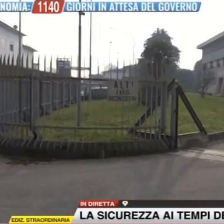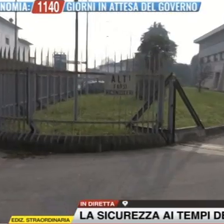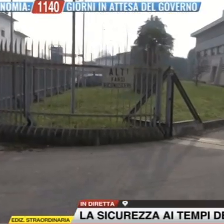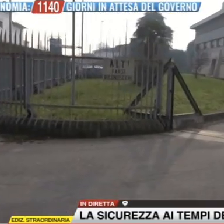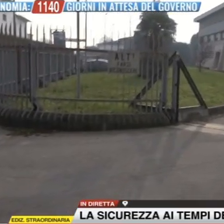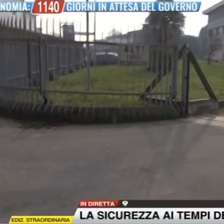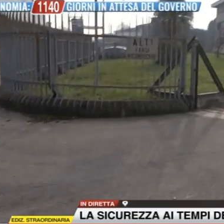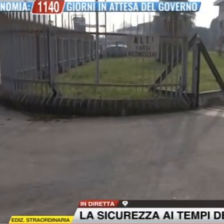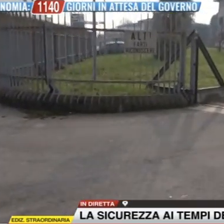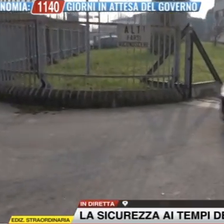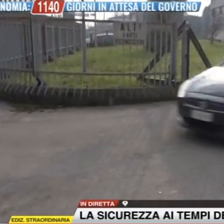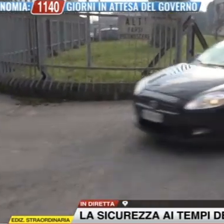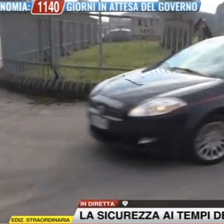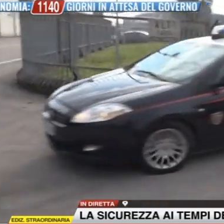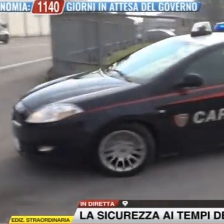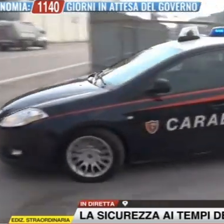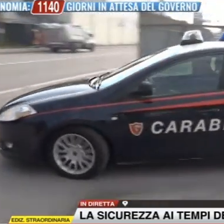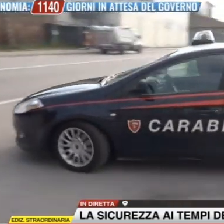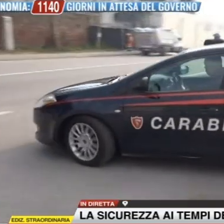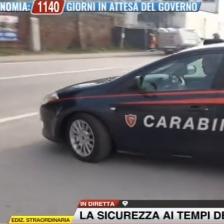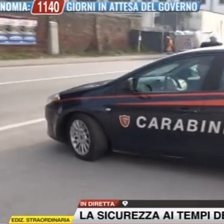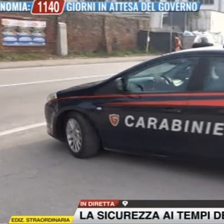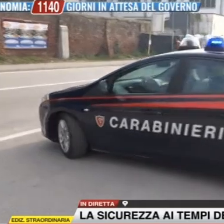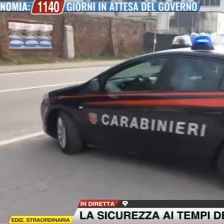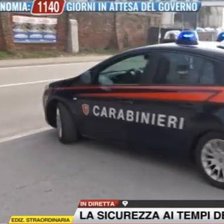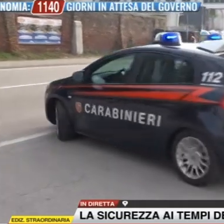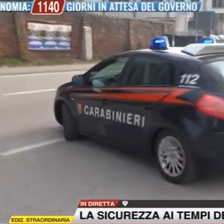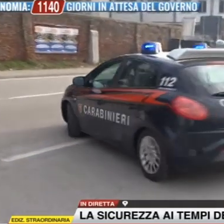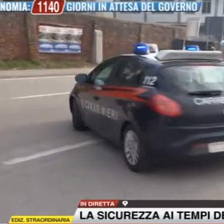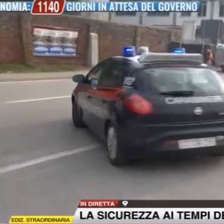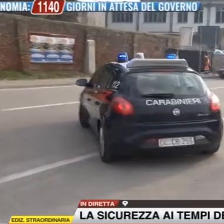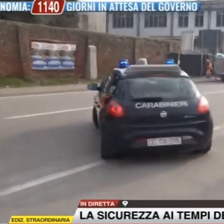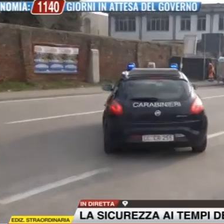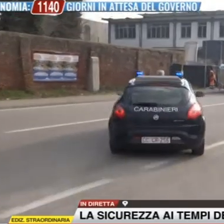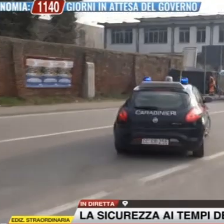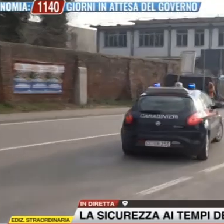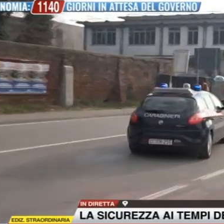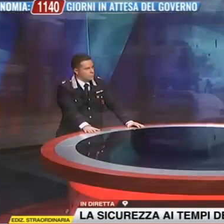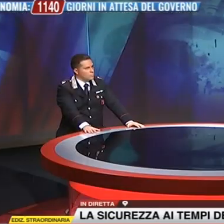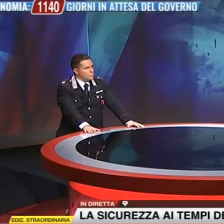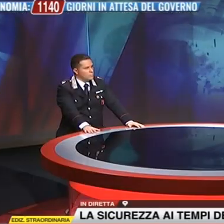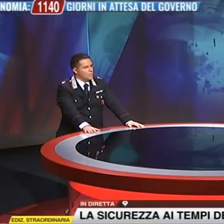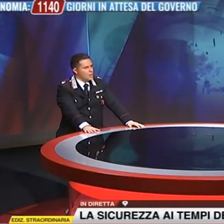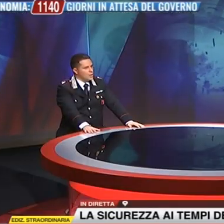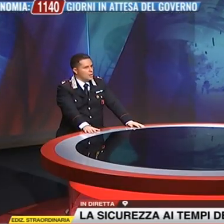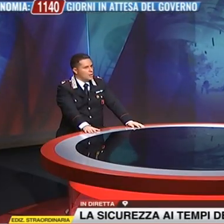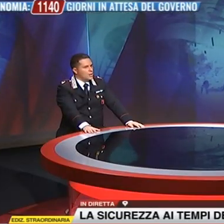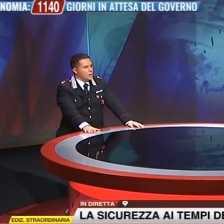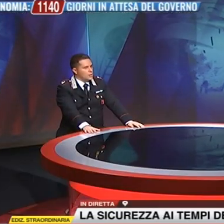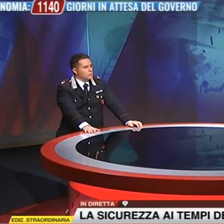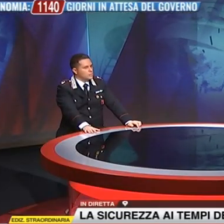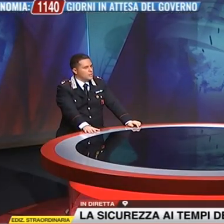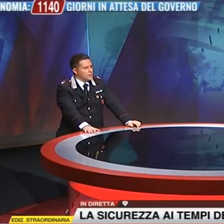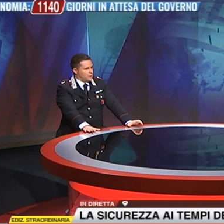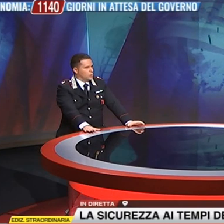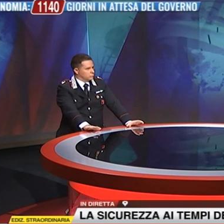una scheda magnetica, possa inserirla e aprire il nottolino della porta. Quindi non basta chiudere